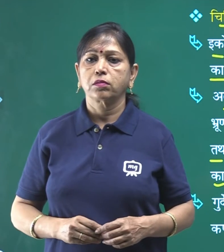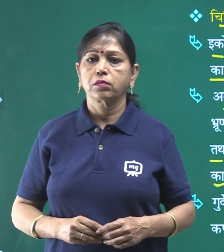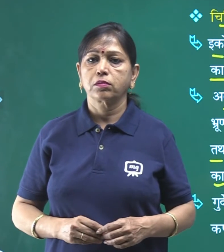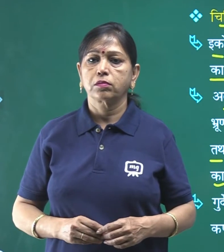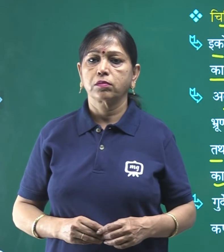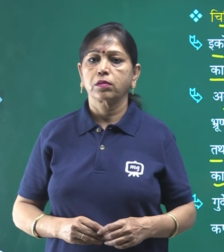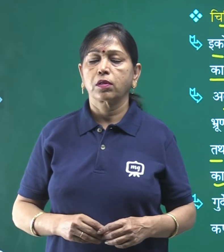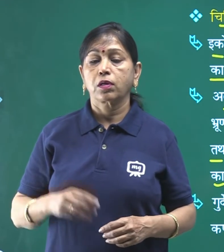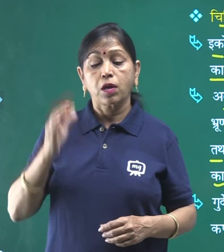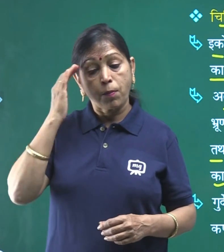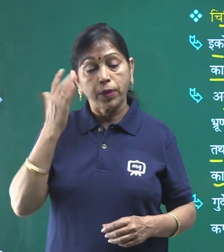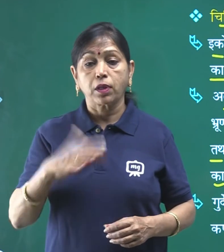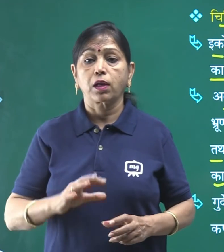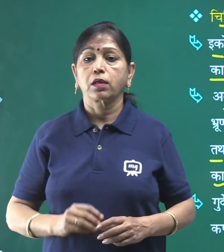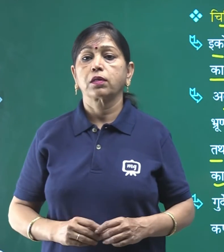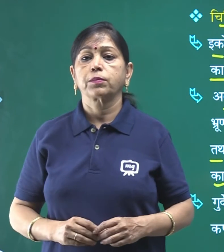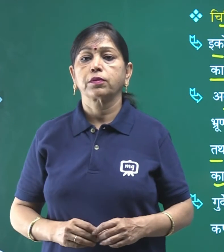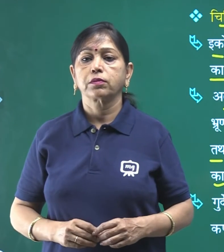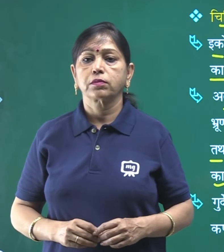पता लगाने में,